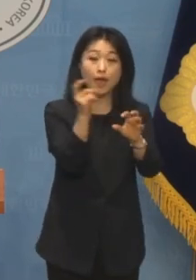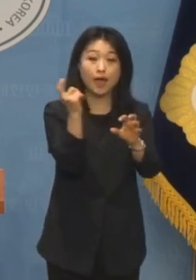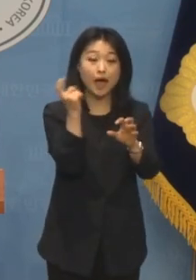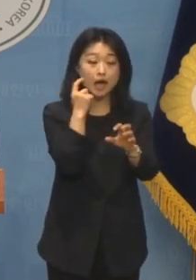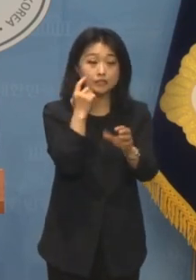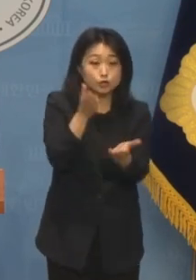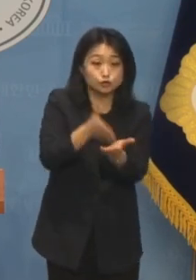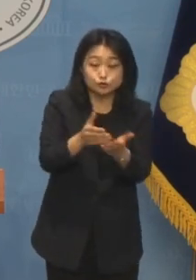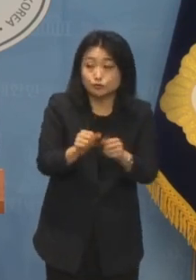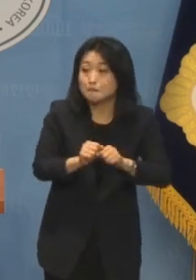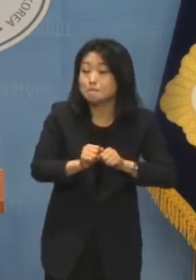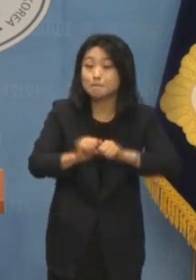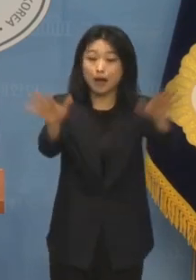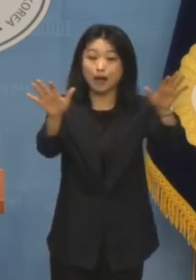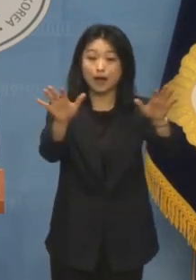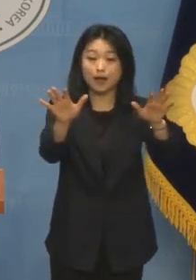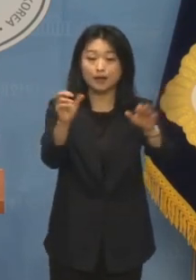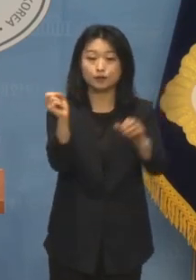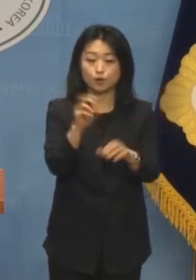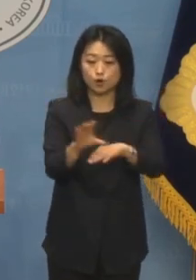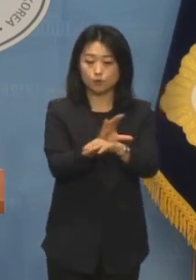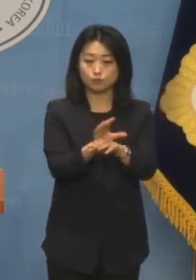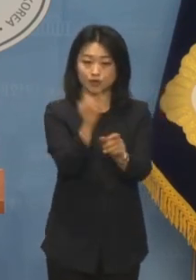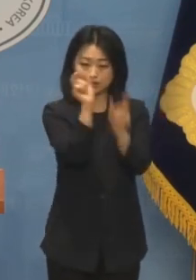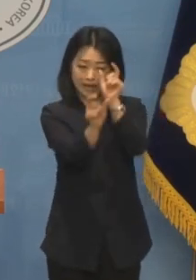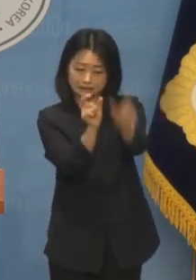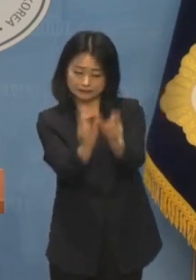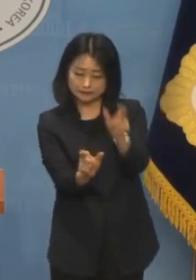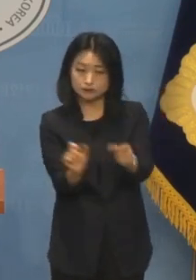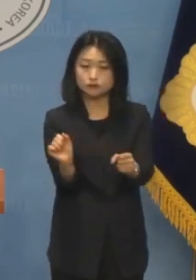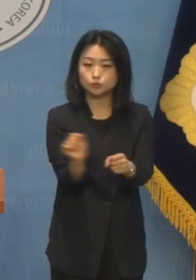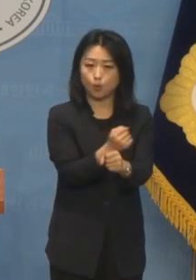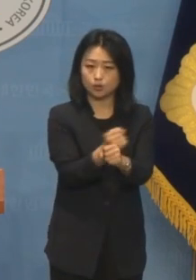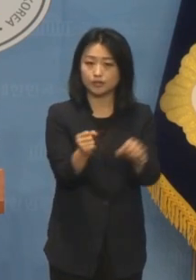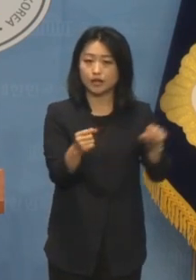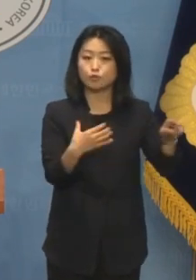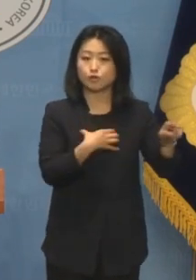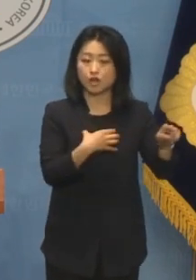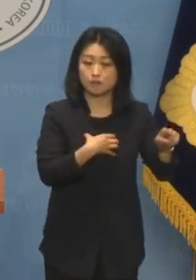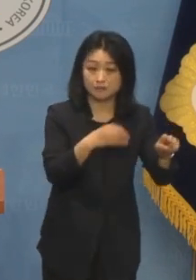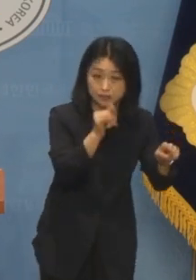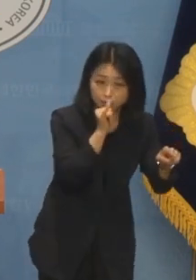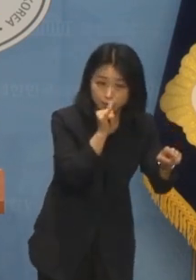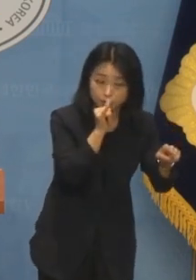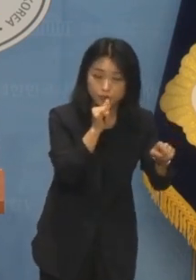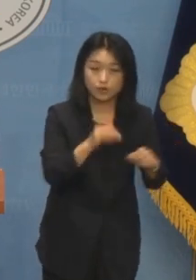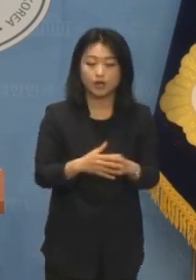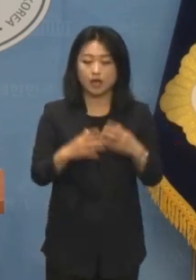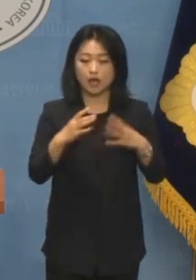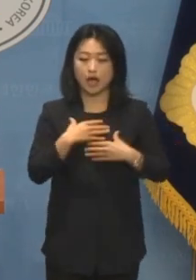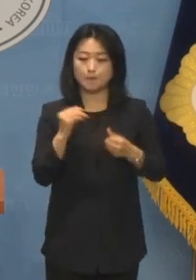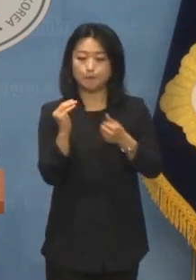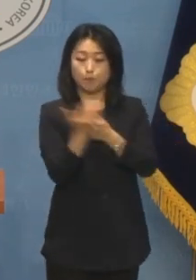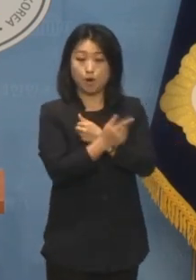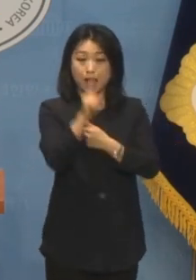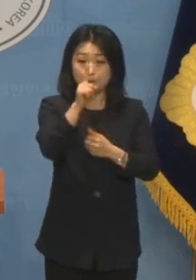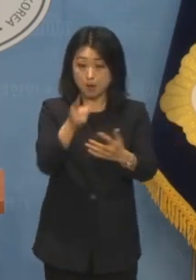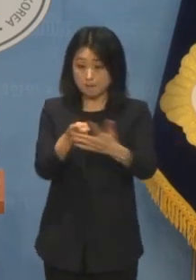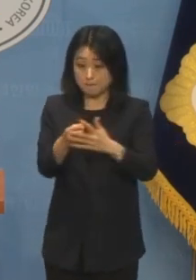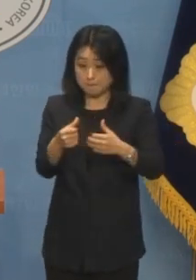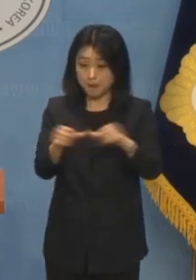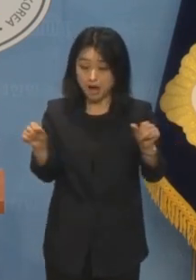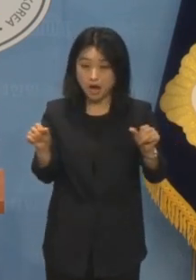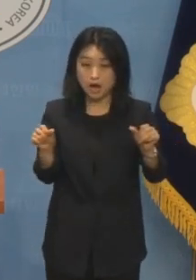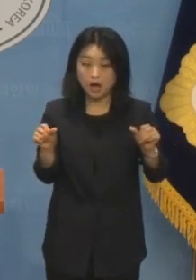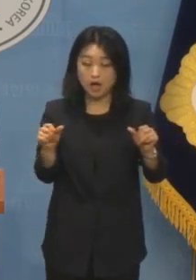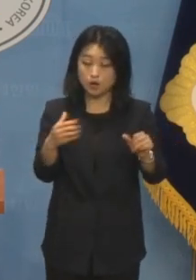가짜뉴스 유포 및 댓글 공작 위험성도 있습니다. 안보는 한 번 뚫리면 끝입니다. 2번이 없습니다. 빠른